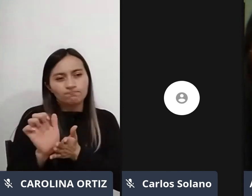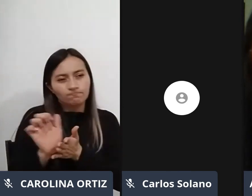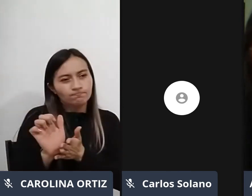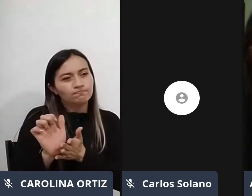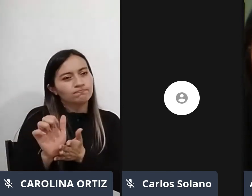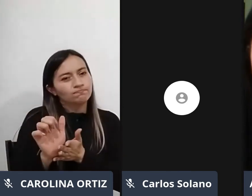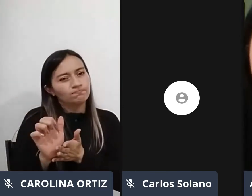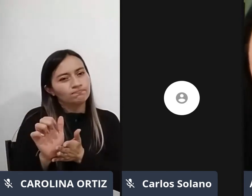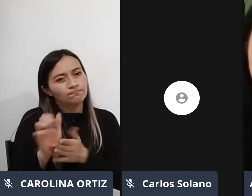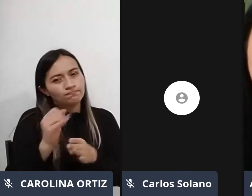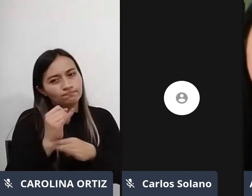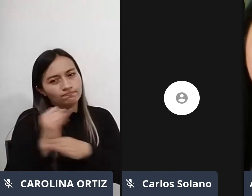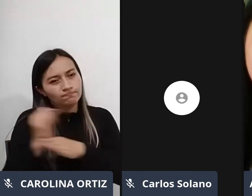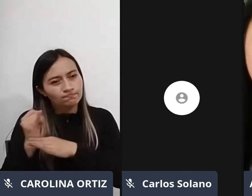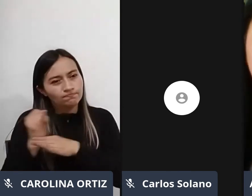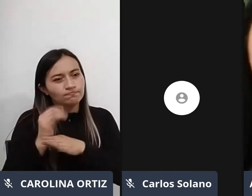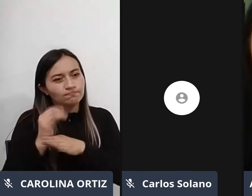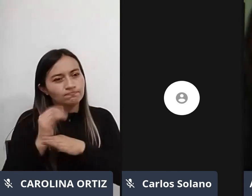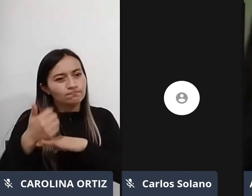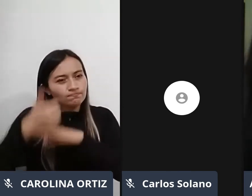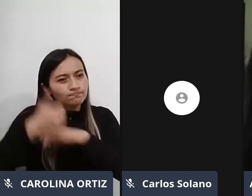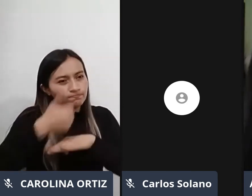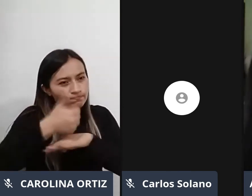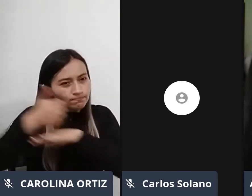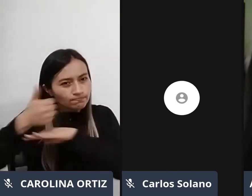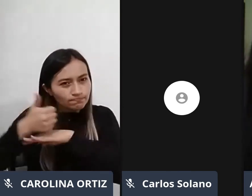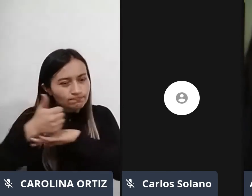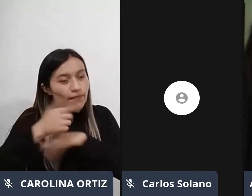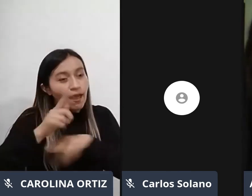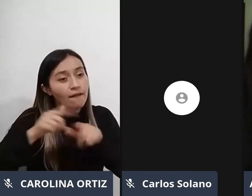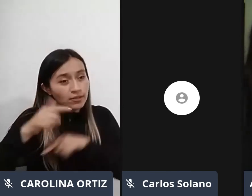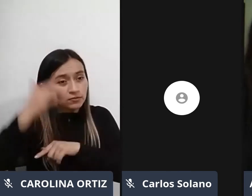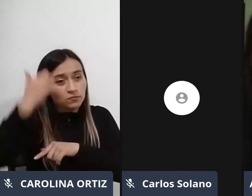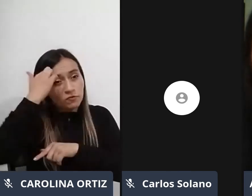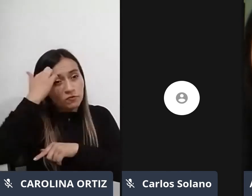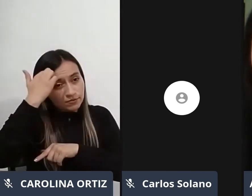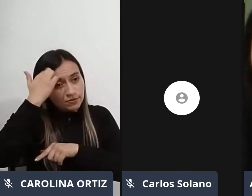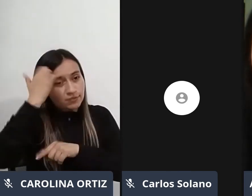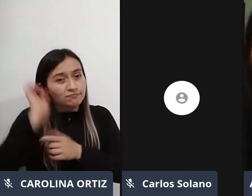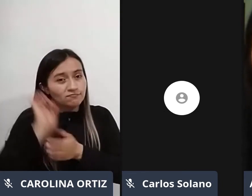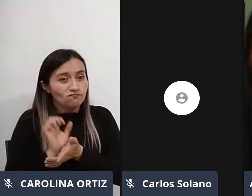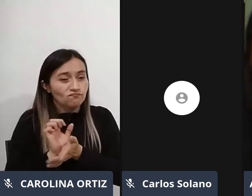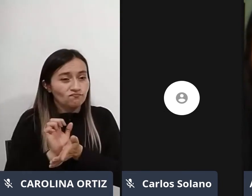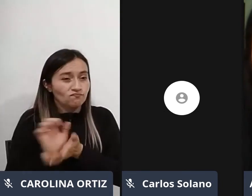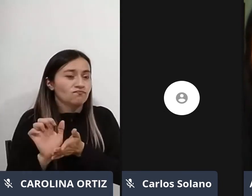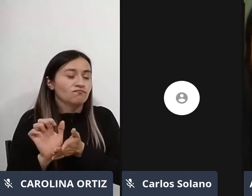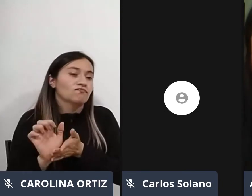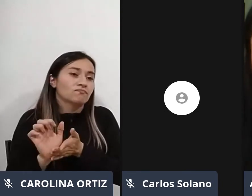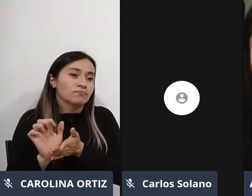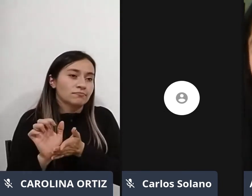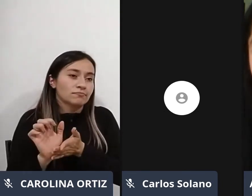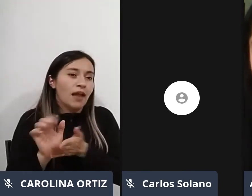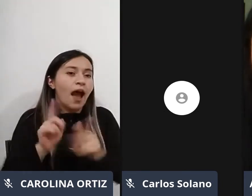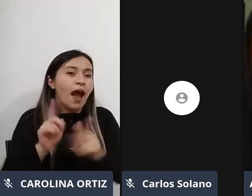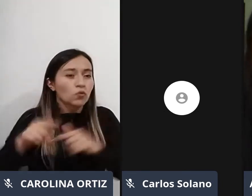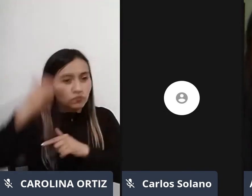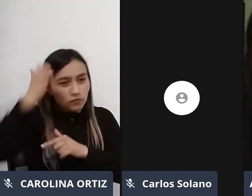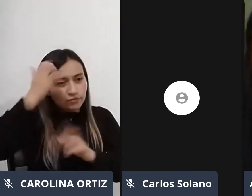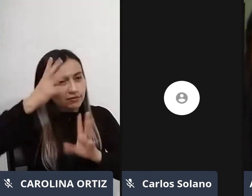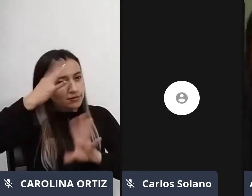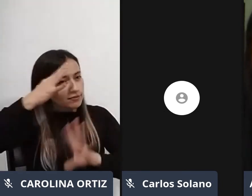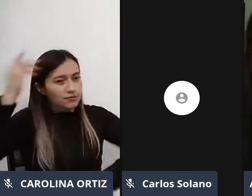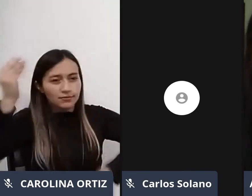rectores y demás, sino en muchas ocasiones también de los profesores que no están digamos, de acuerdo con la forma como uno